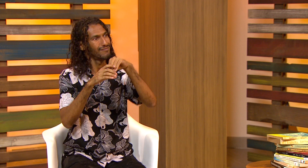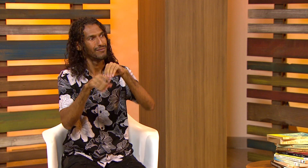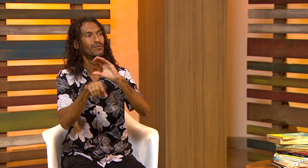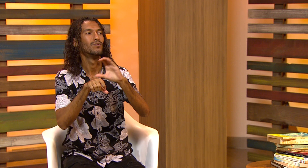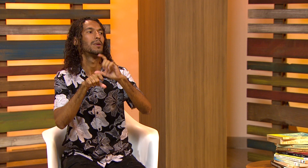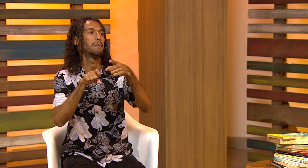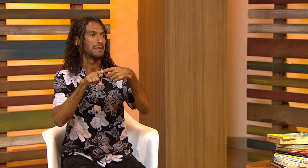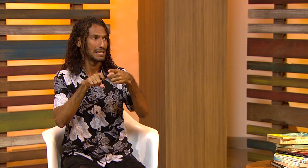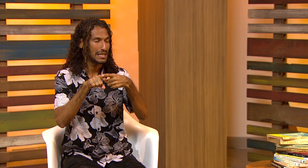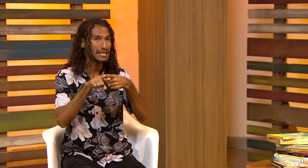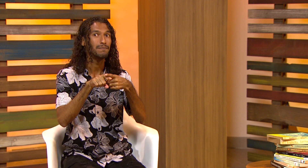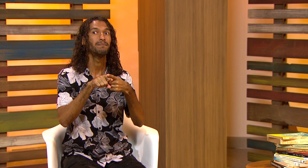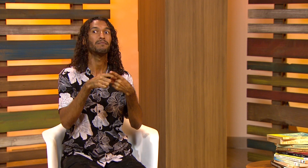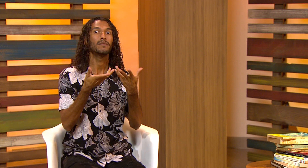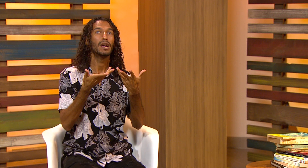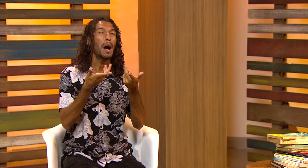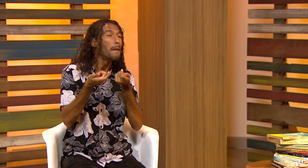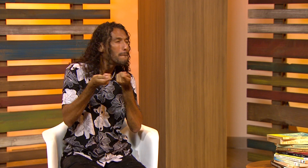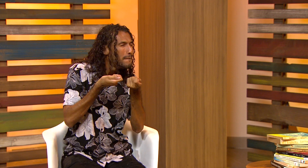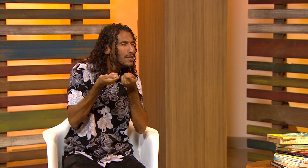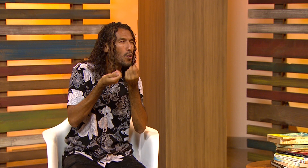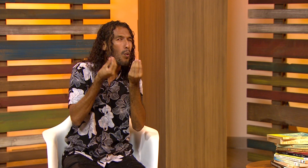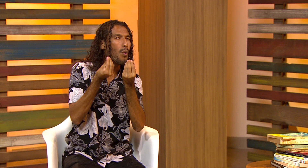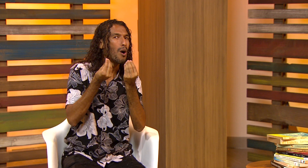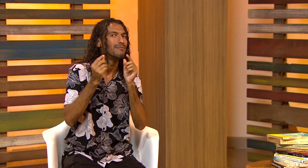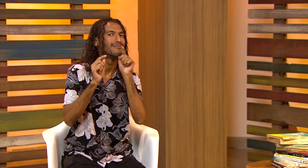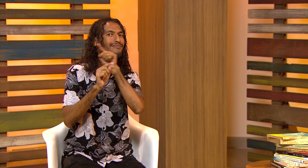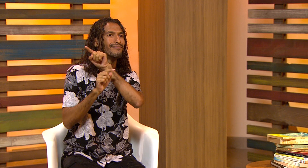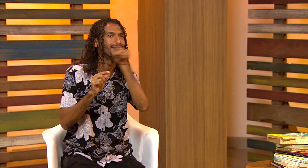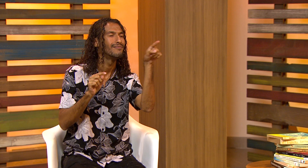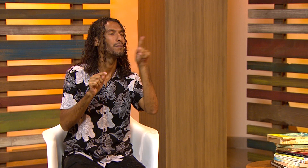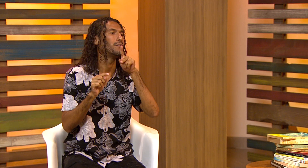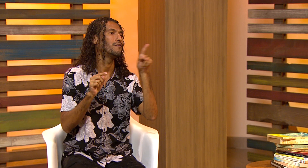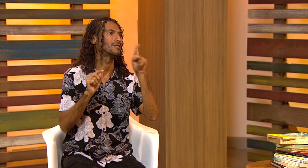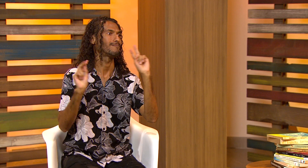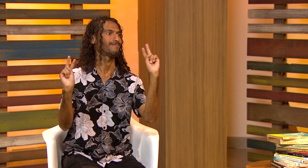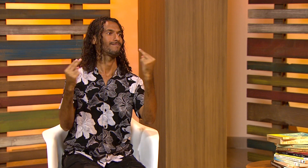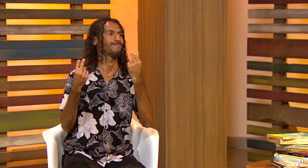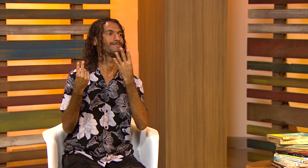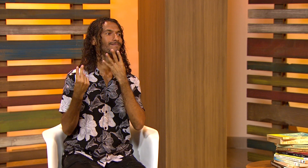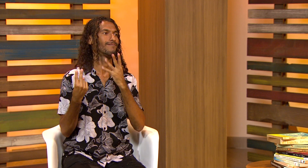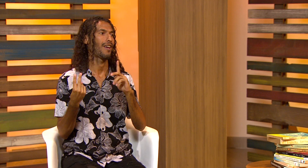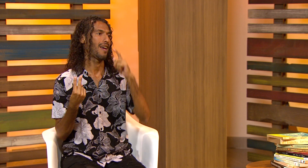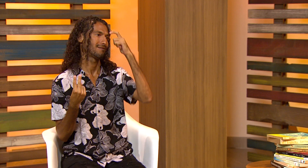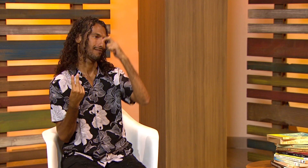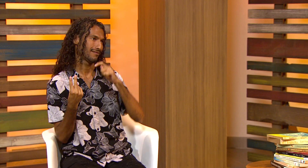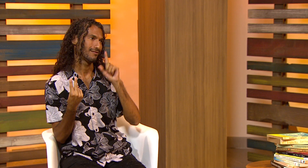curso, pois sou o primeiro aluno do Brasil que traz esse grande peso social.